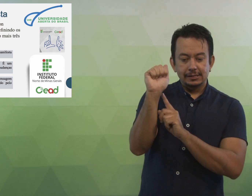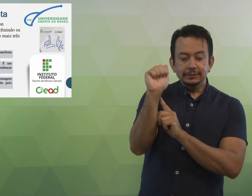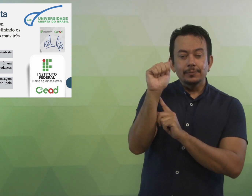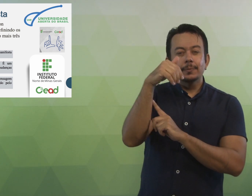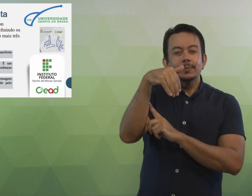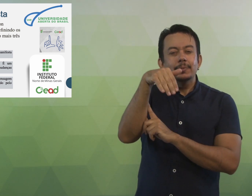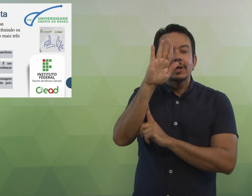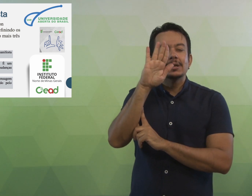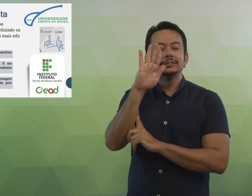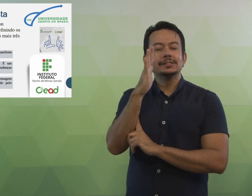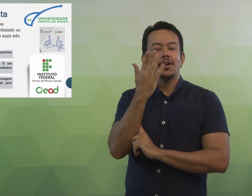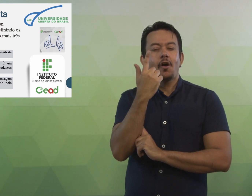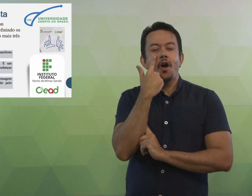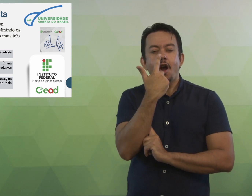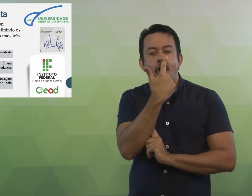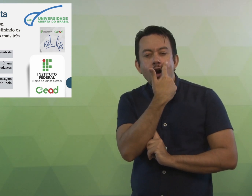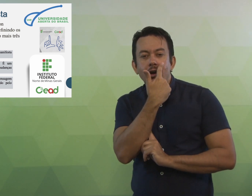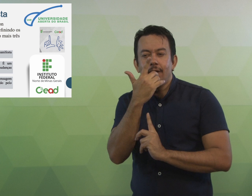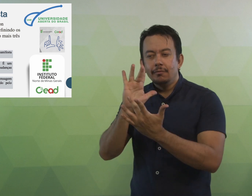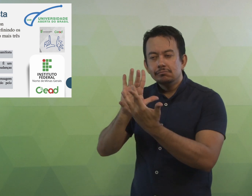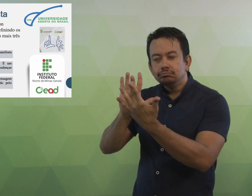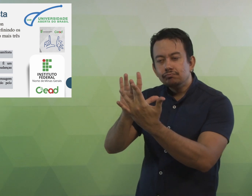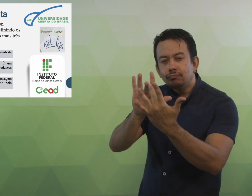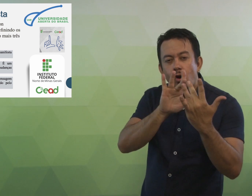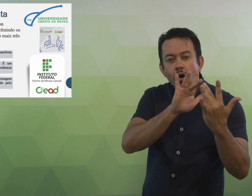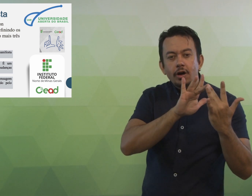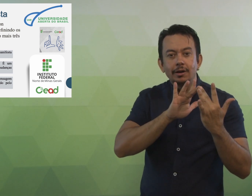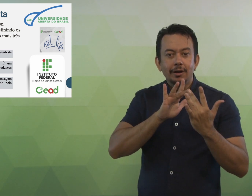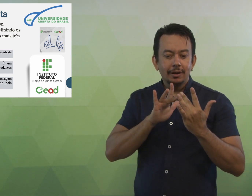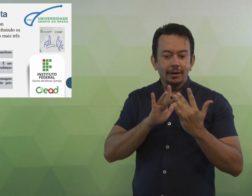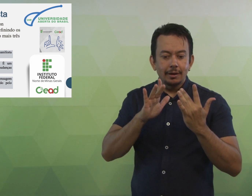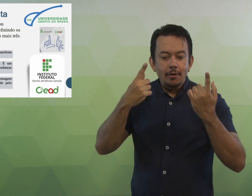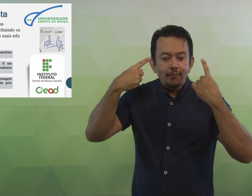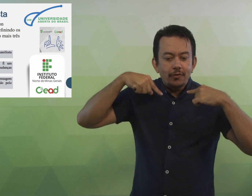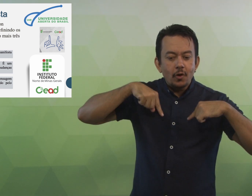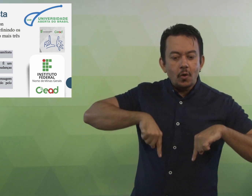Então, nós temos primeiro a função fática,